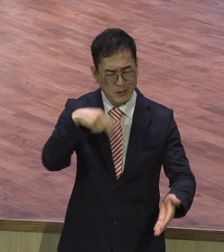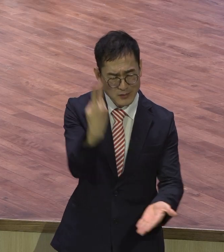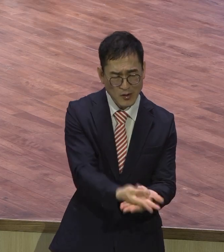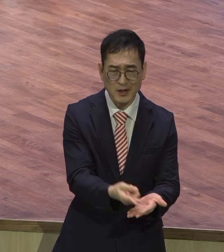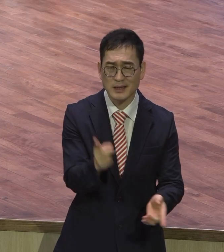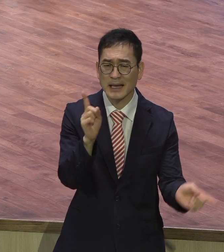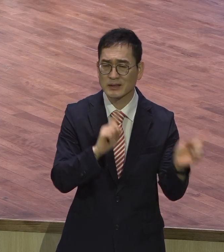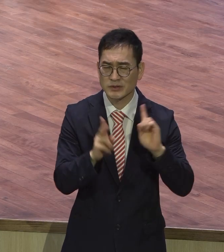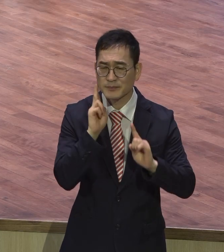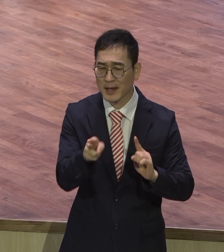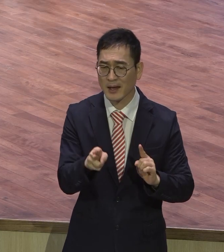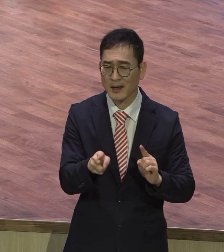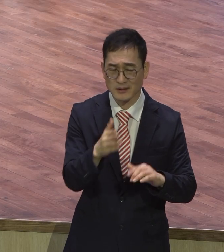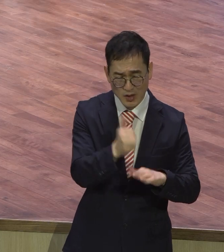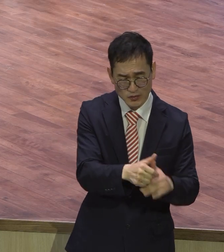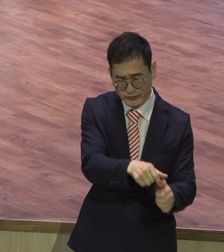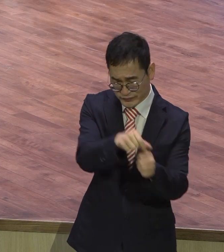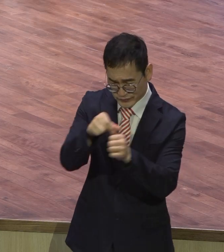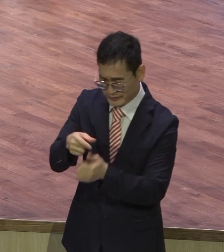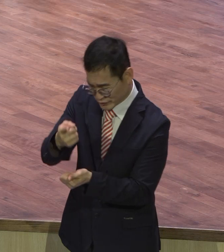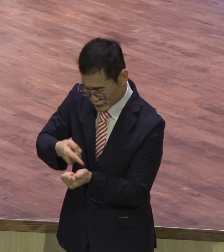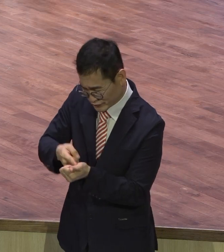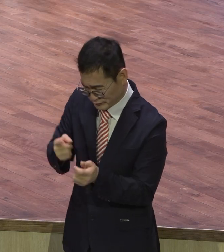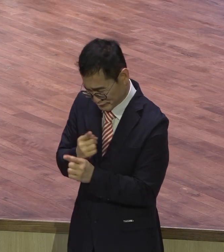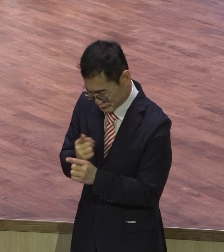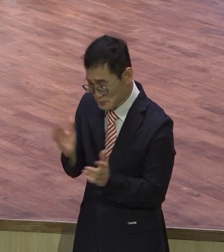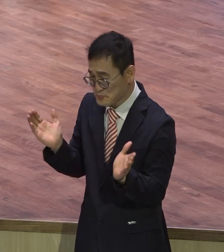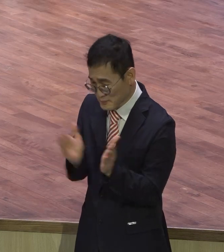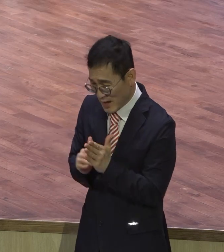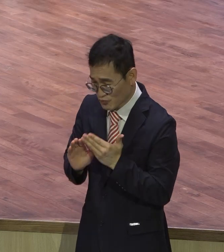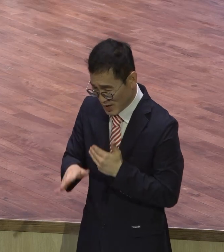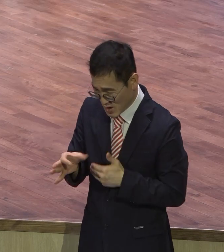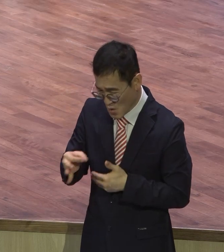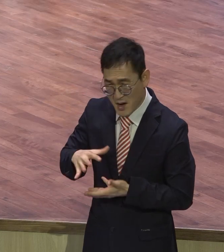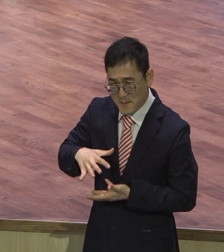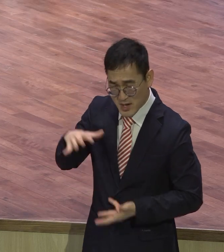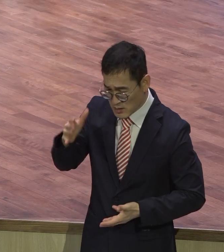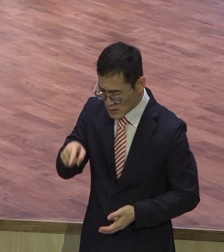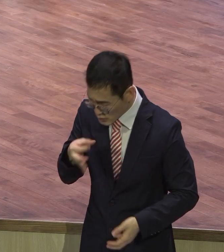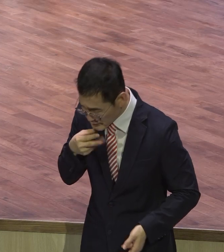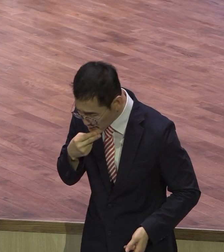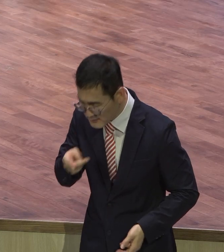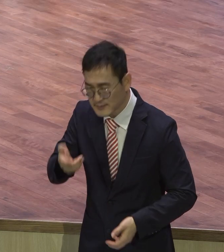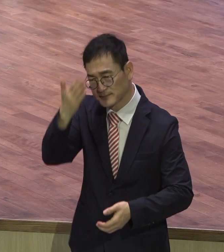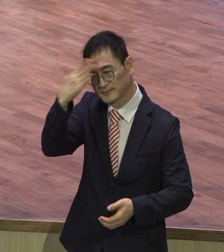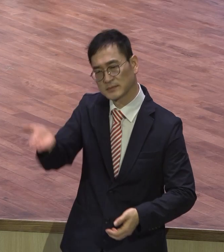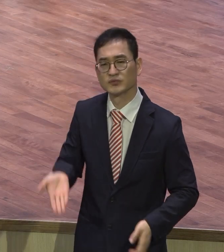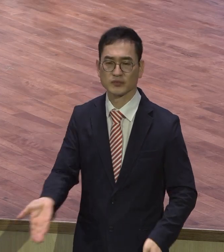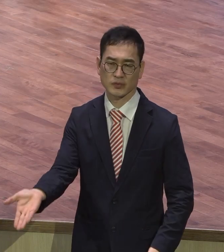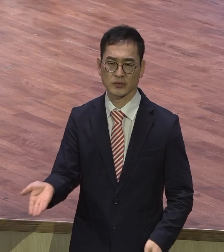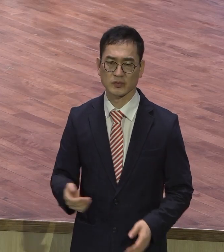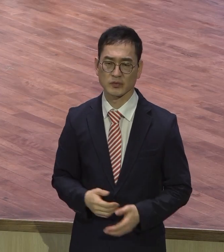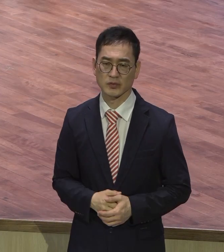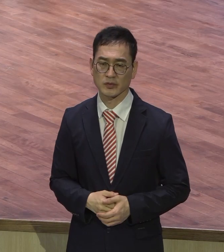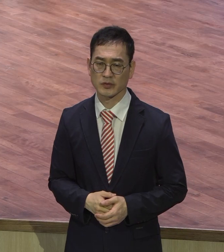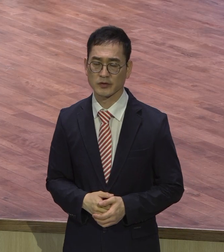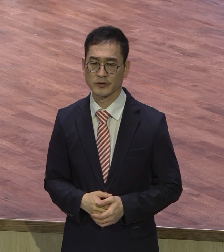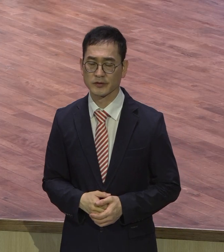내가 워싱턴에서 그거 가서 봤어요 아직도 그렇게 기득한 정신이 있더라고 여러분